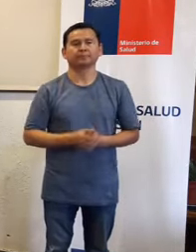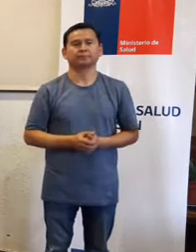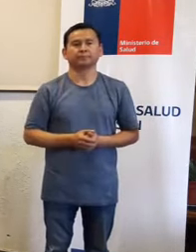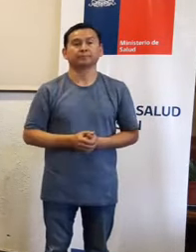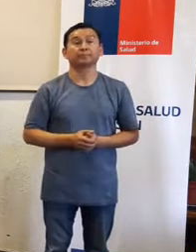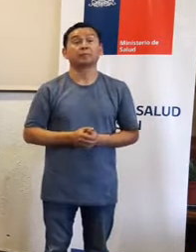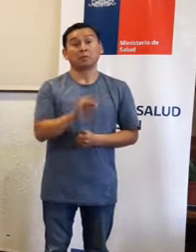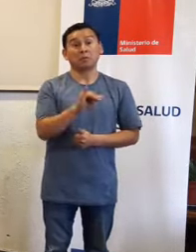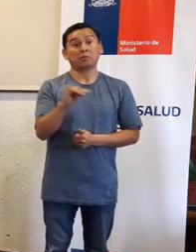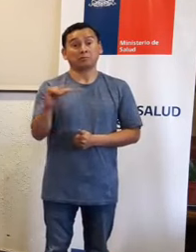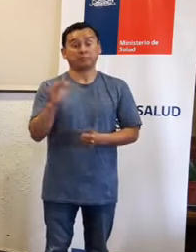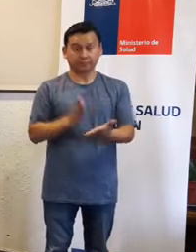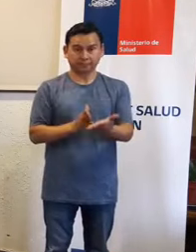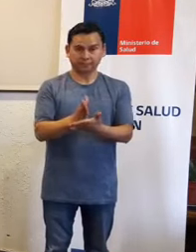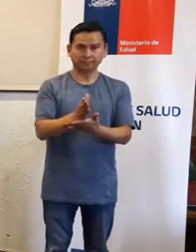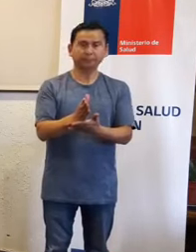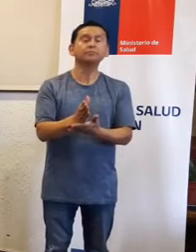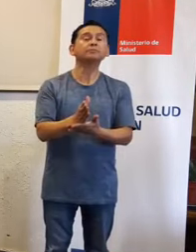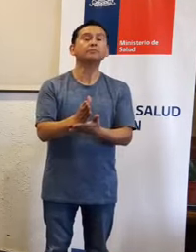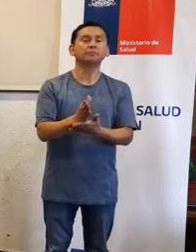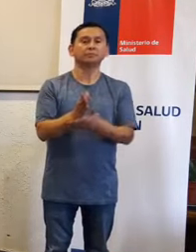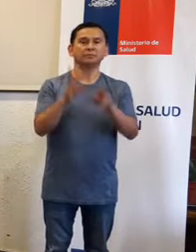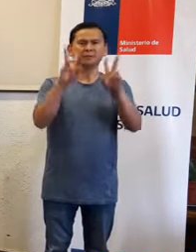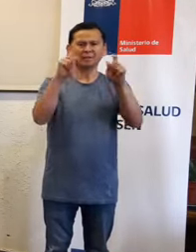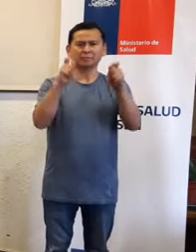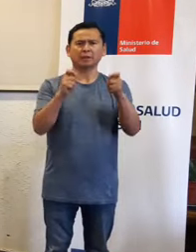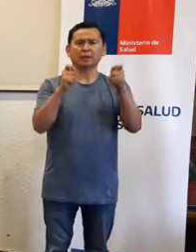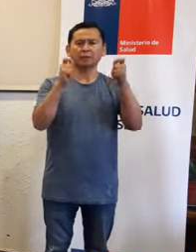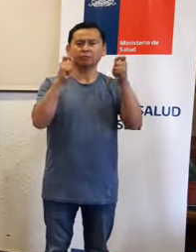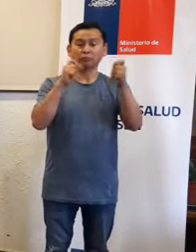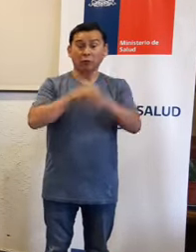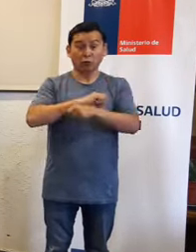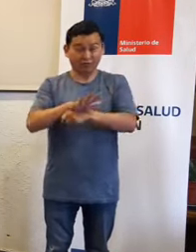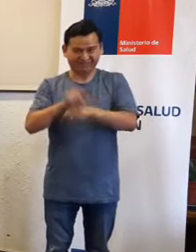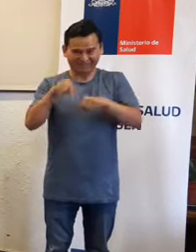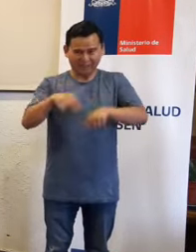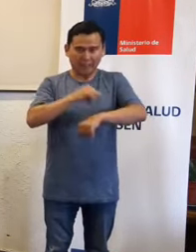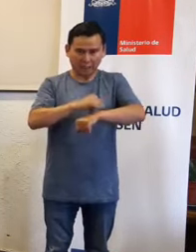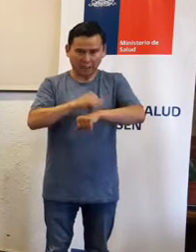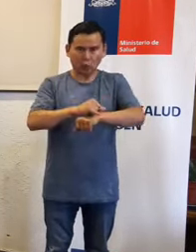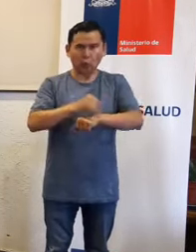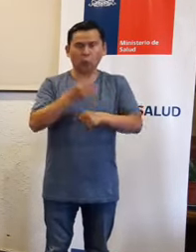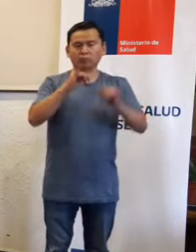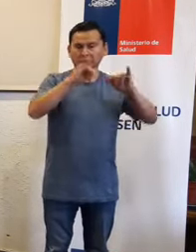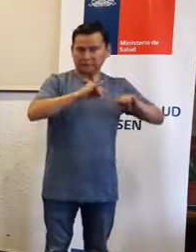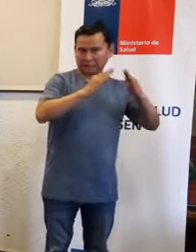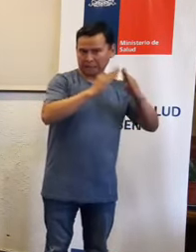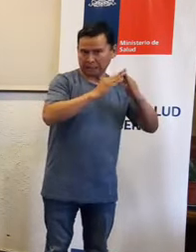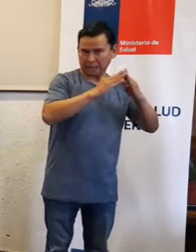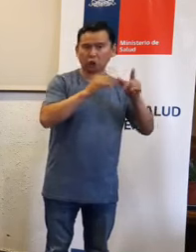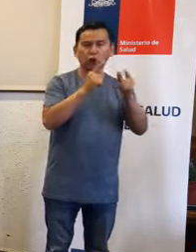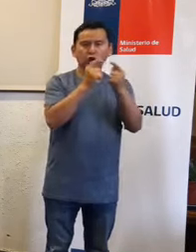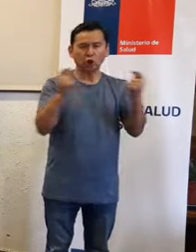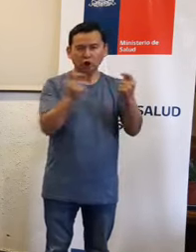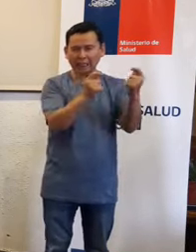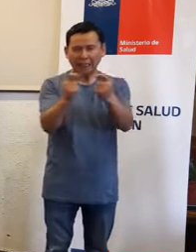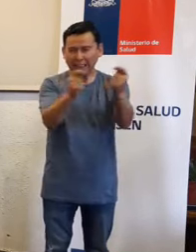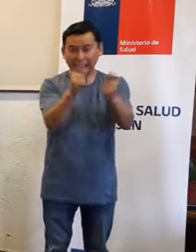Luego de que iniciara esta manifestación de la pandemia en nuestra región con la cuarentena en la comuna de Tortel,